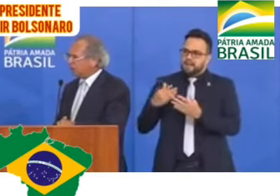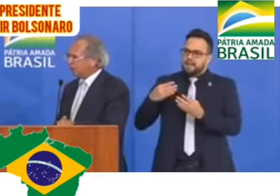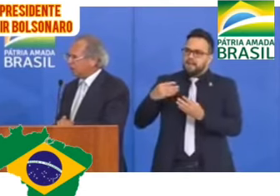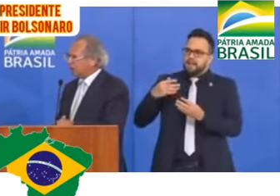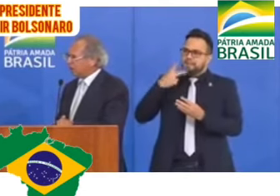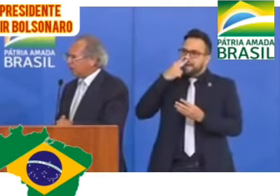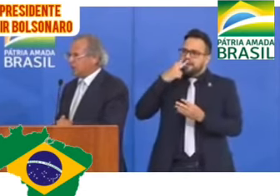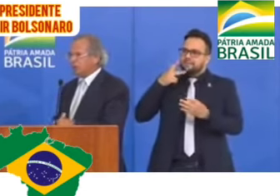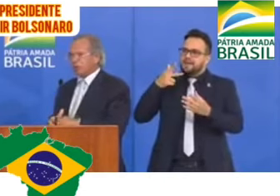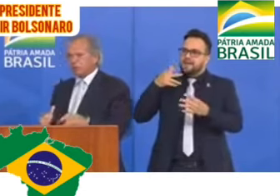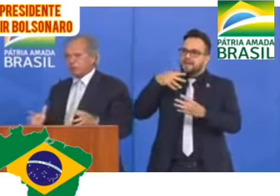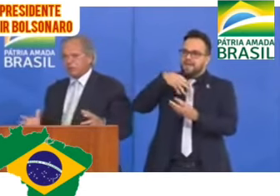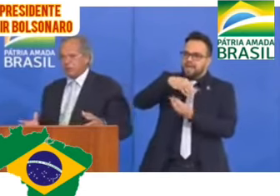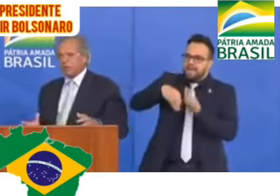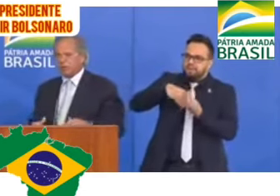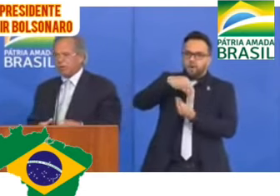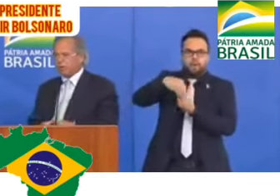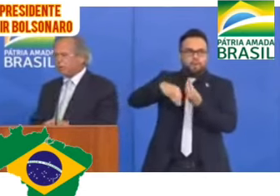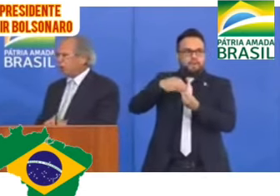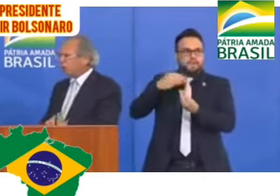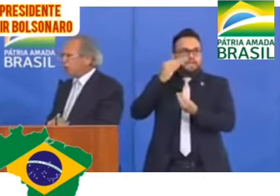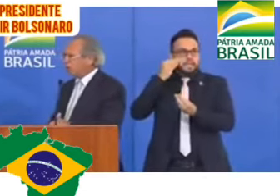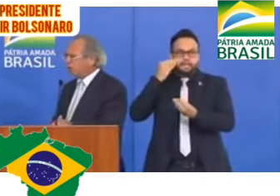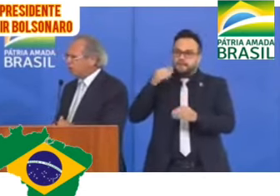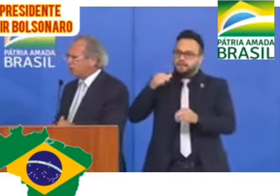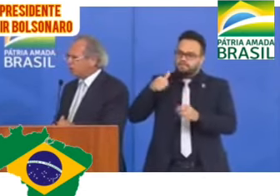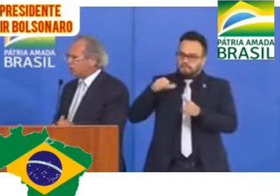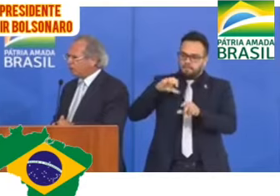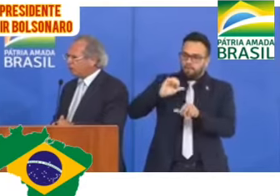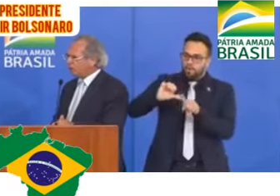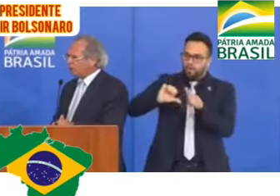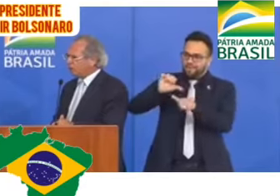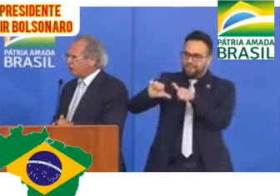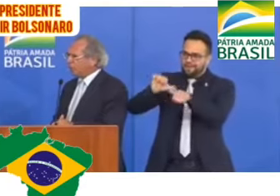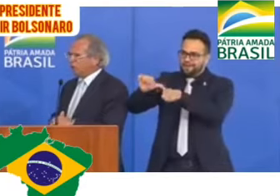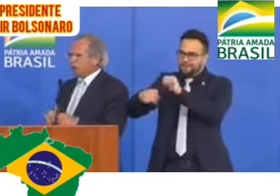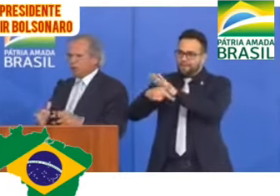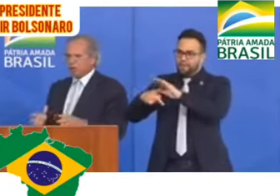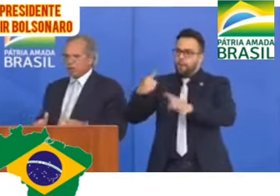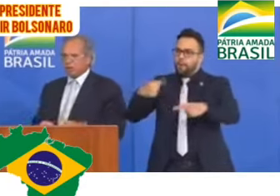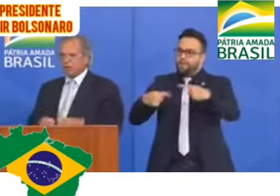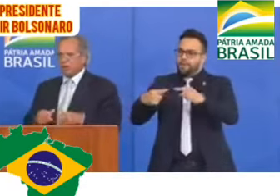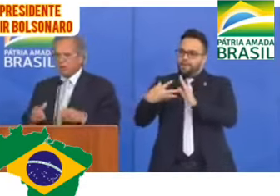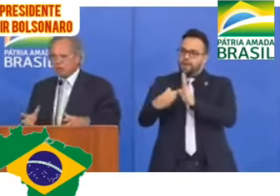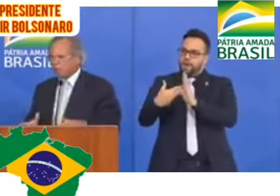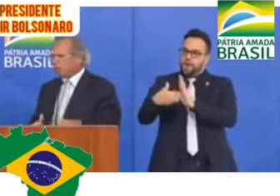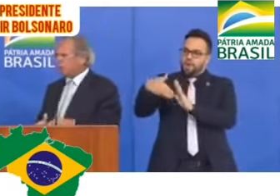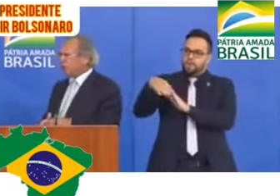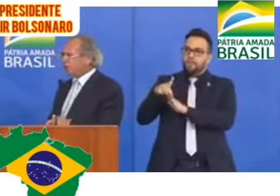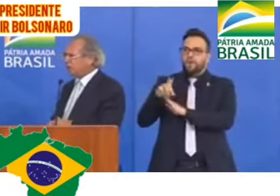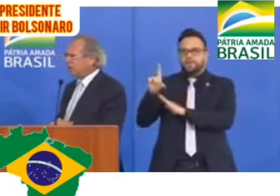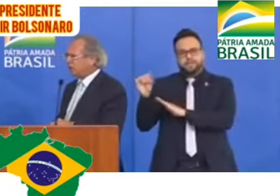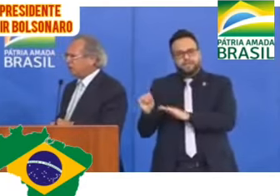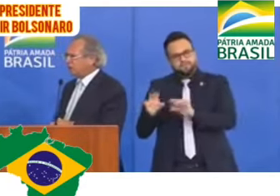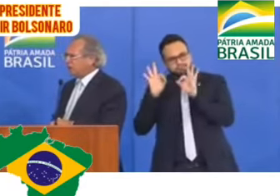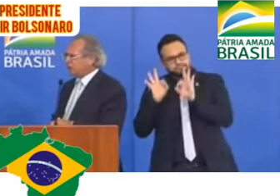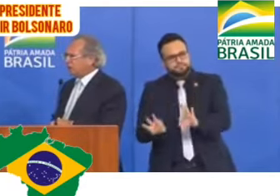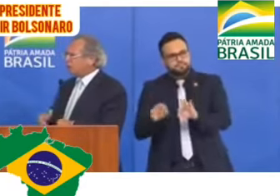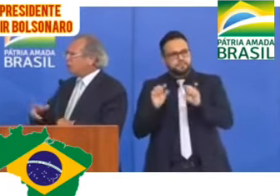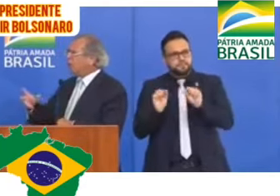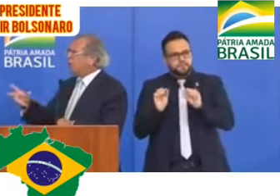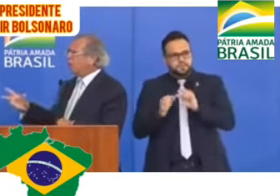política no país. Nós estamos tentando fazer uma reforma de modelo econômico, de um modelo dirigista, centralmente